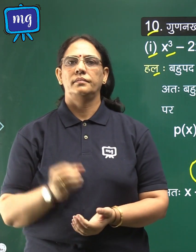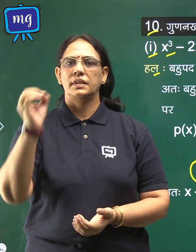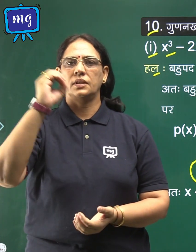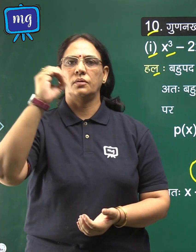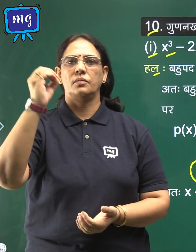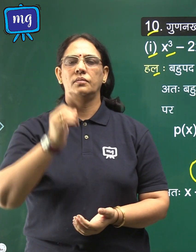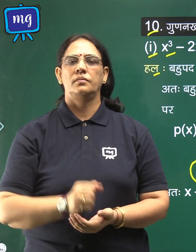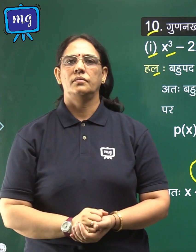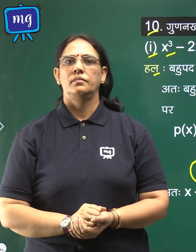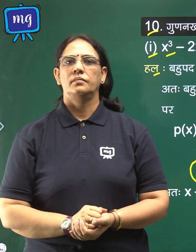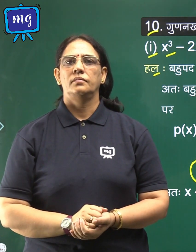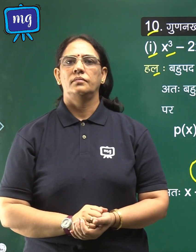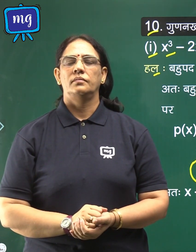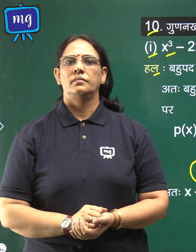जीरो।